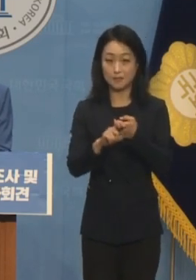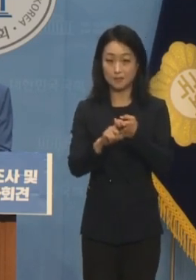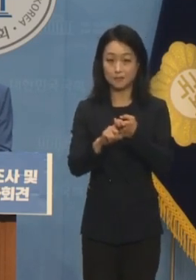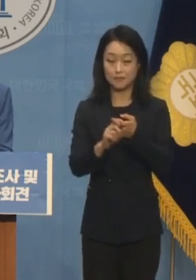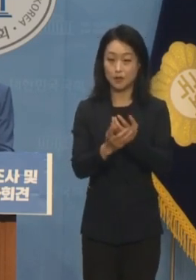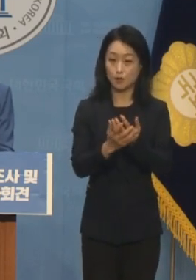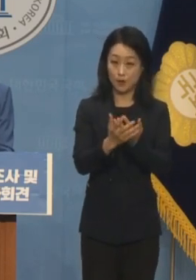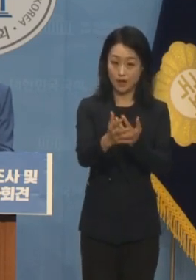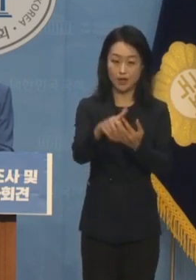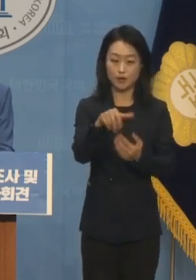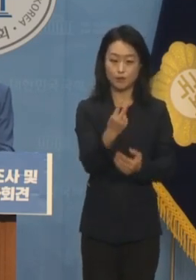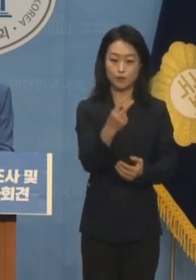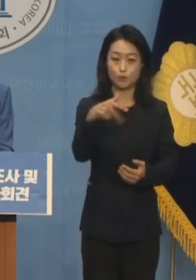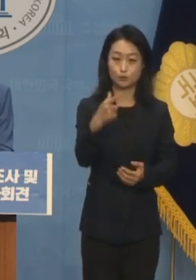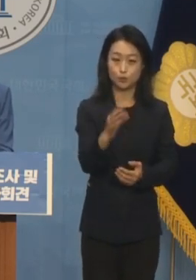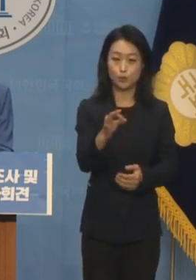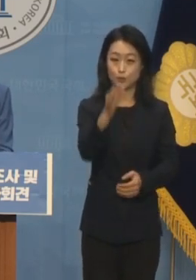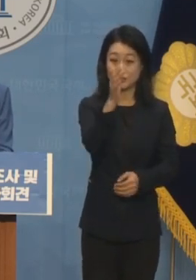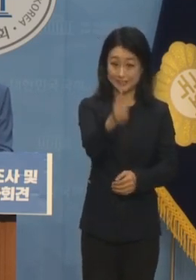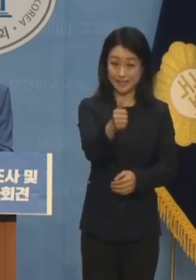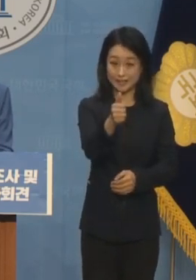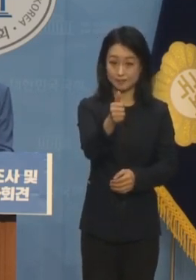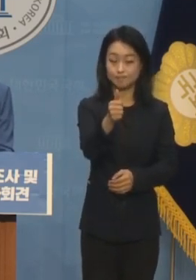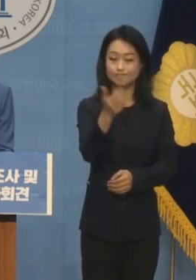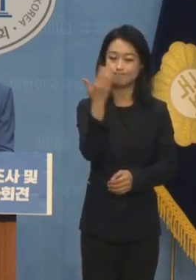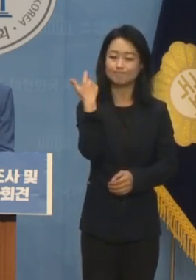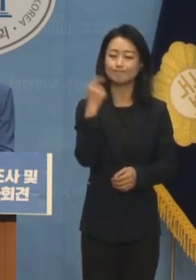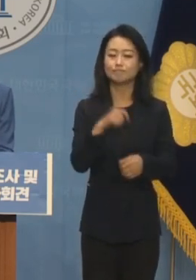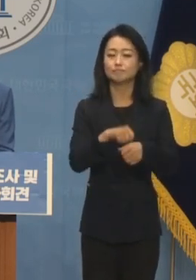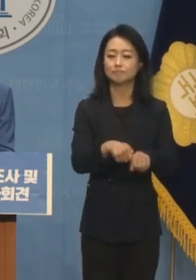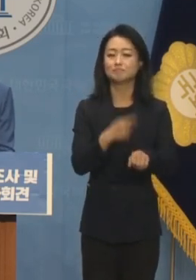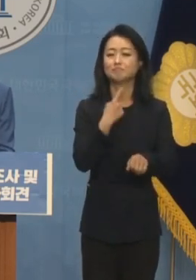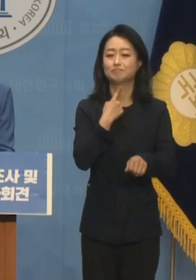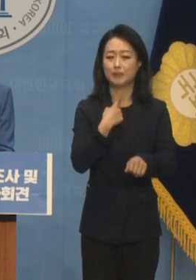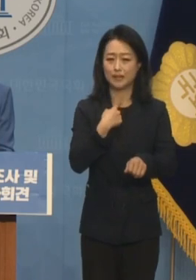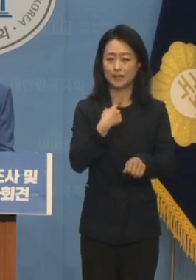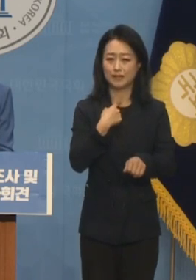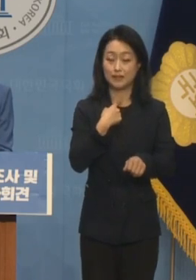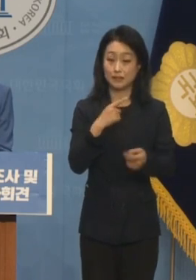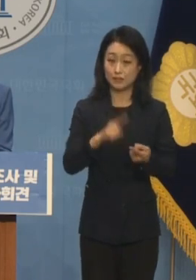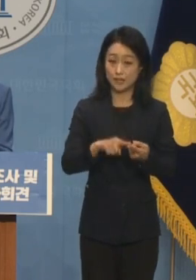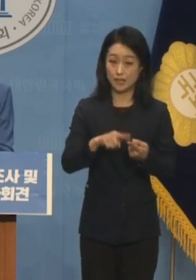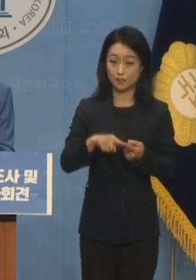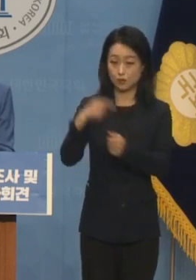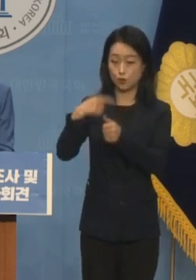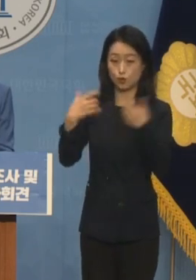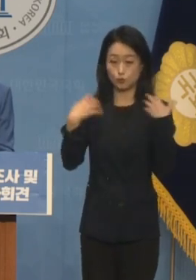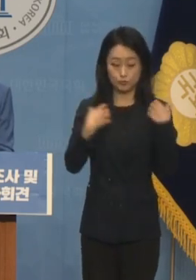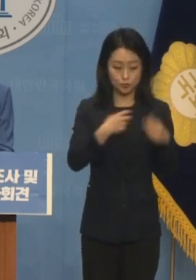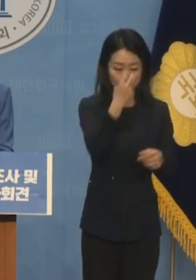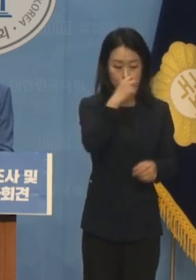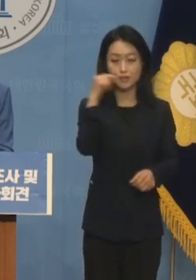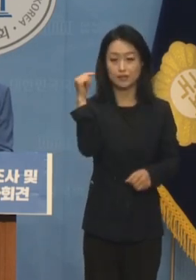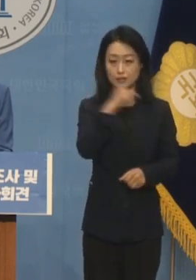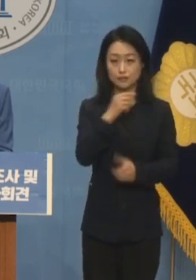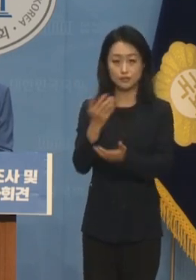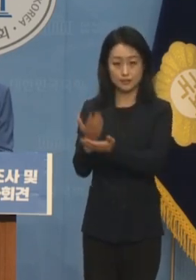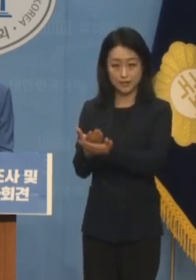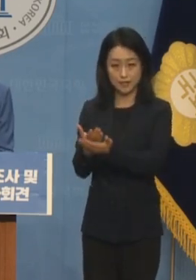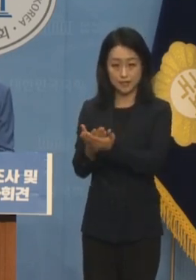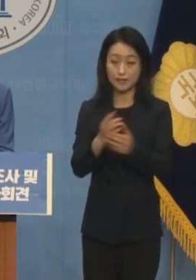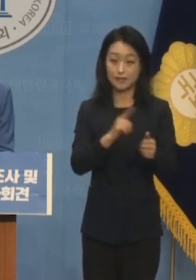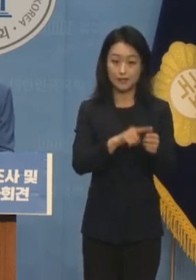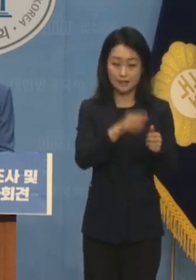교총 신임회장의 징계 전력에 대해 교육당국의 진상조사와 당사자의